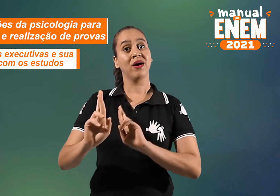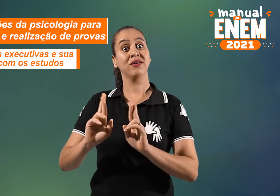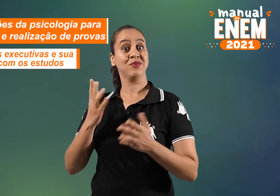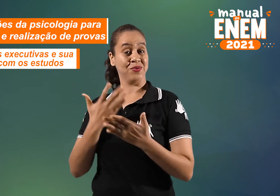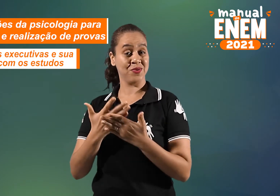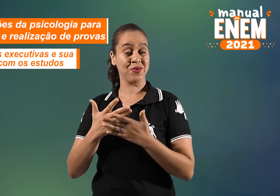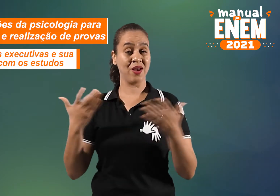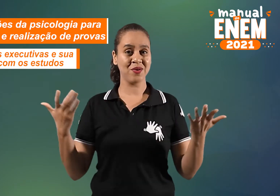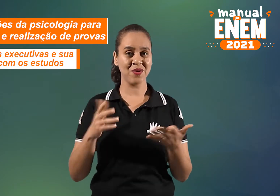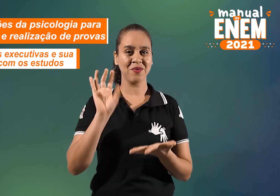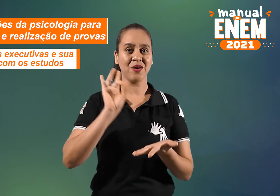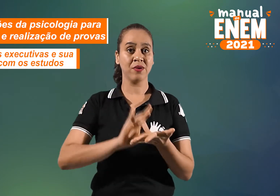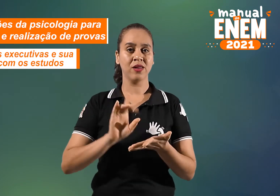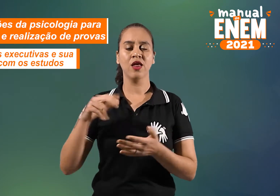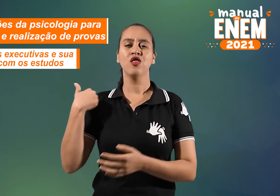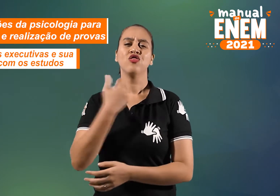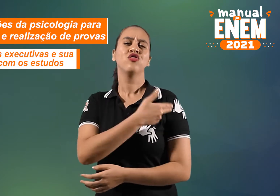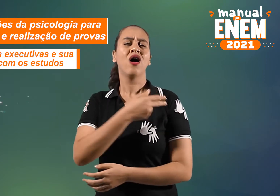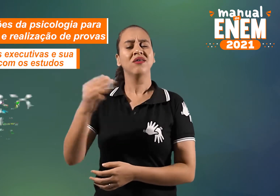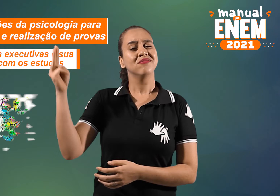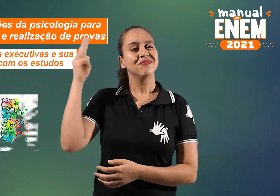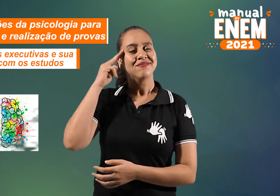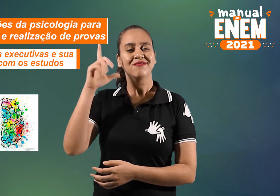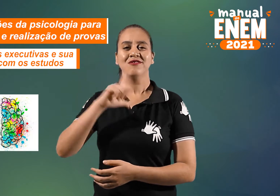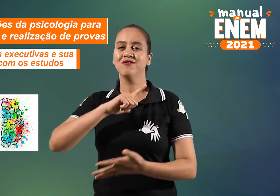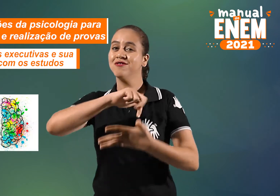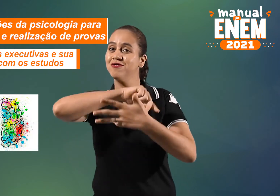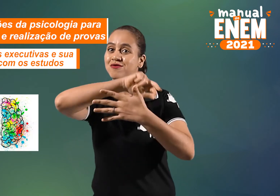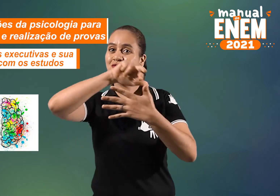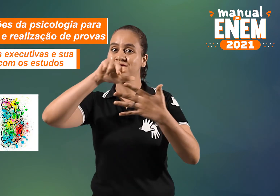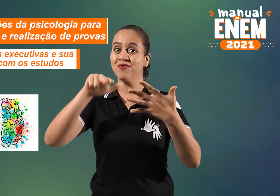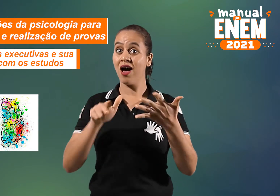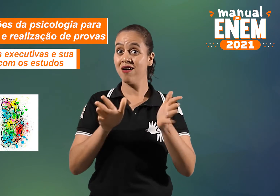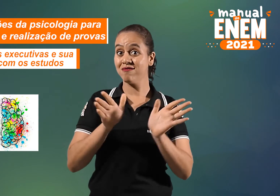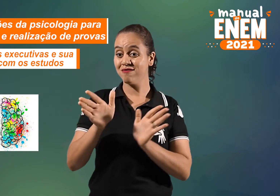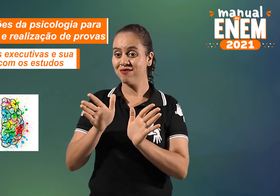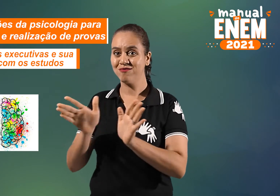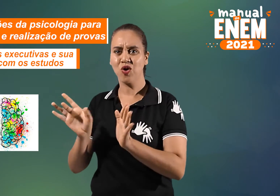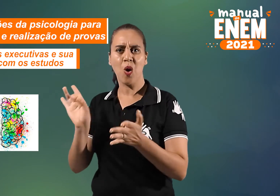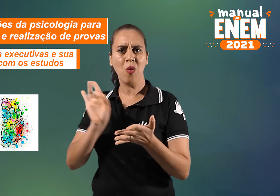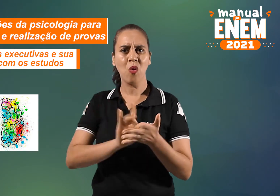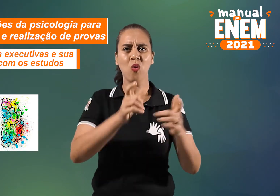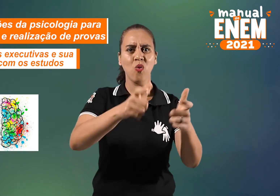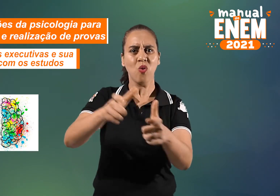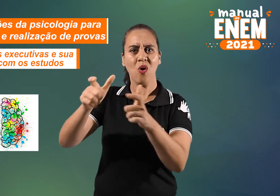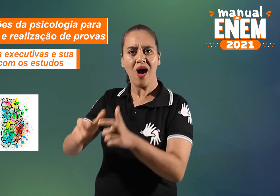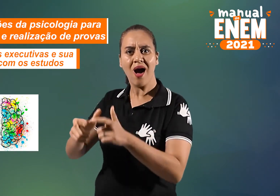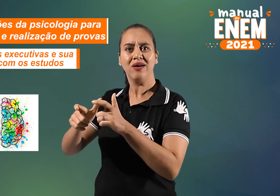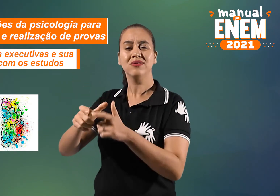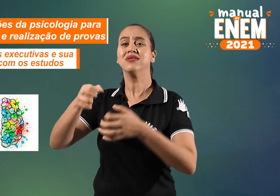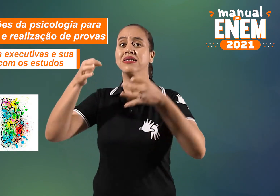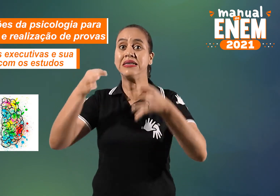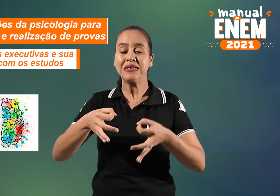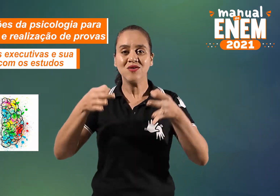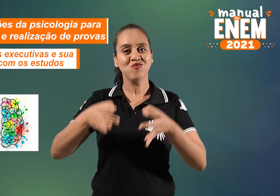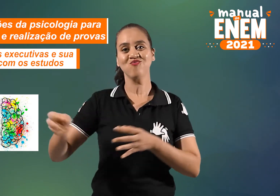os estudos. Em nosso cérebro existem várias regiões específicas e, como um sistema integrado,